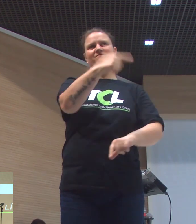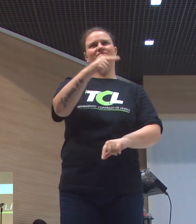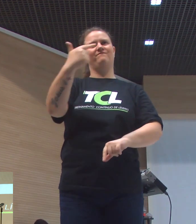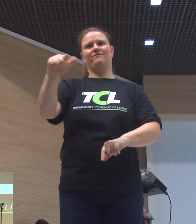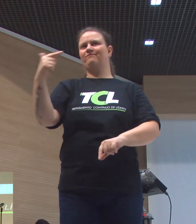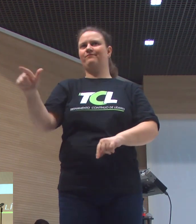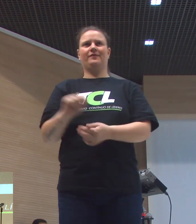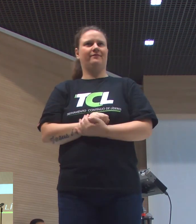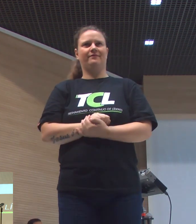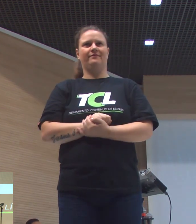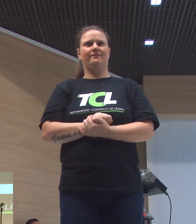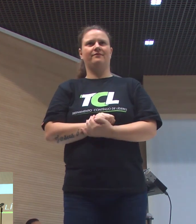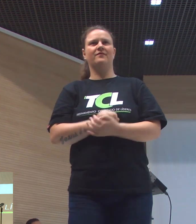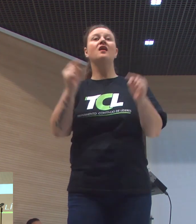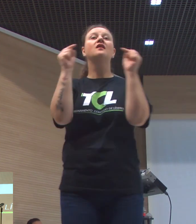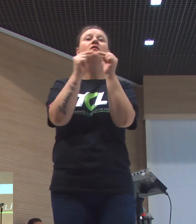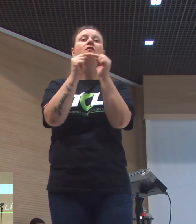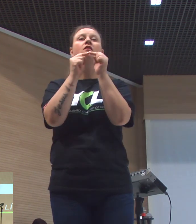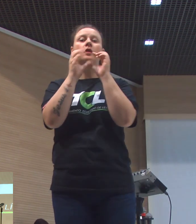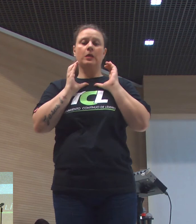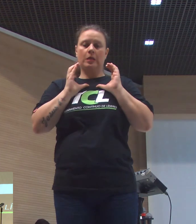Tem a ver com a sua índole.